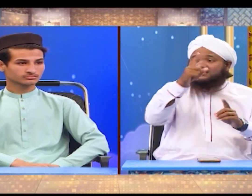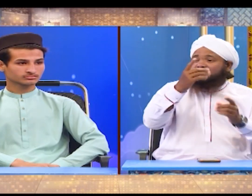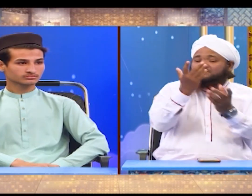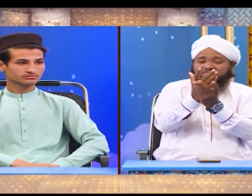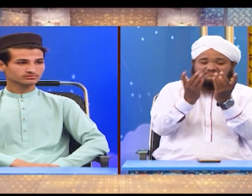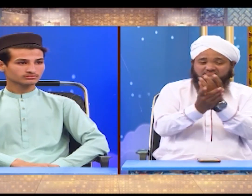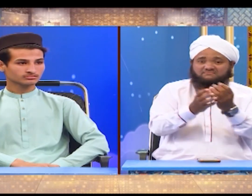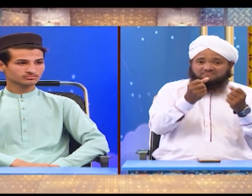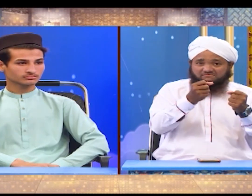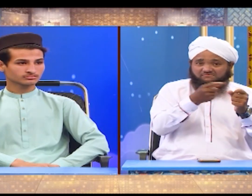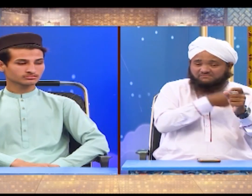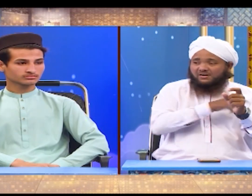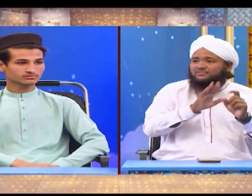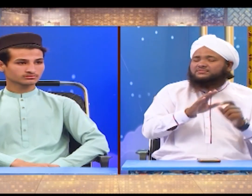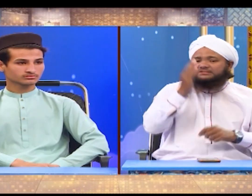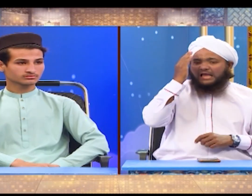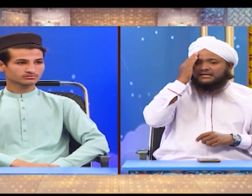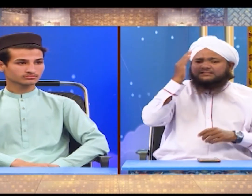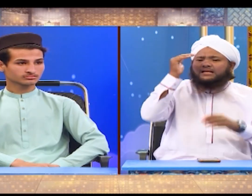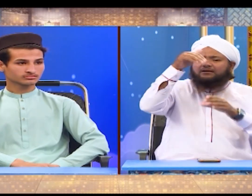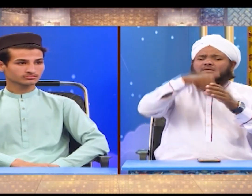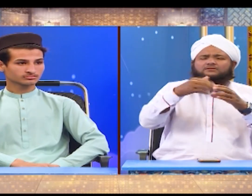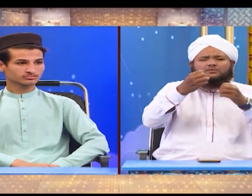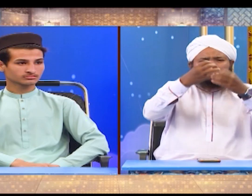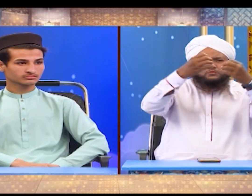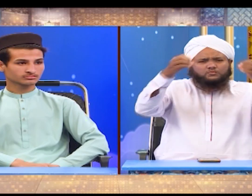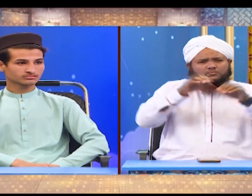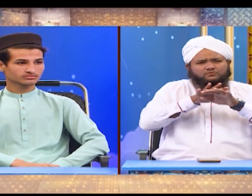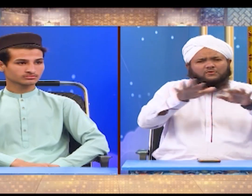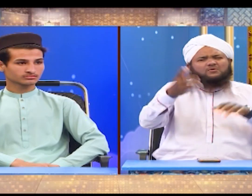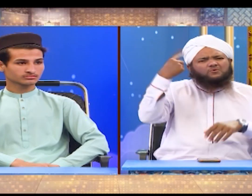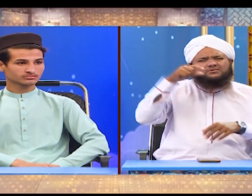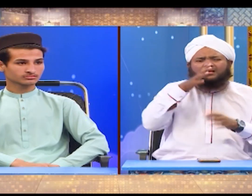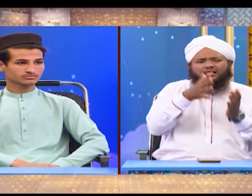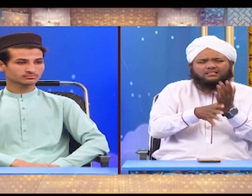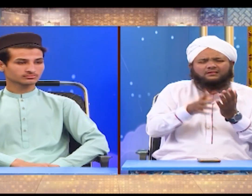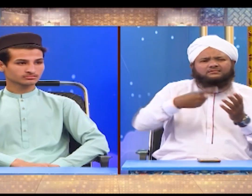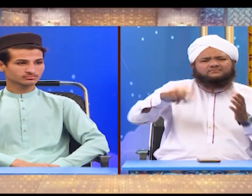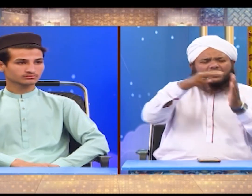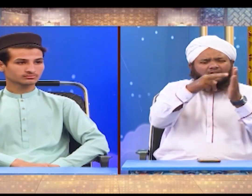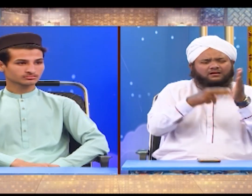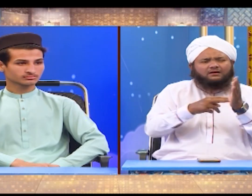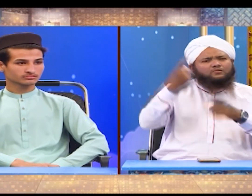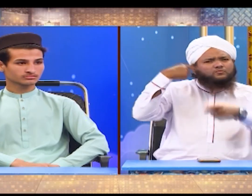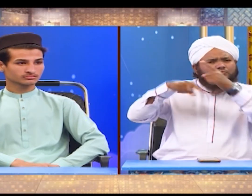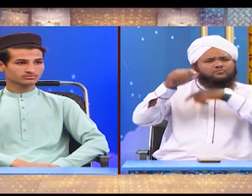وجود کائنات میں اسلامی تعلیمات کا نور پھیلنے سے پہلے بہت سی عجیب و غریب غیر شرعی رسومات و خرافات